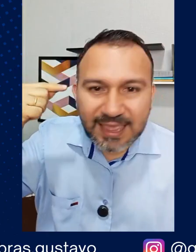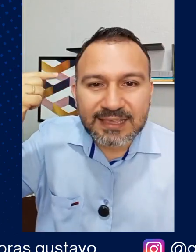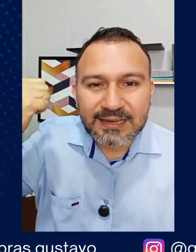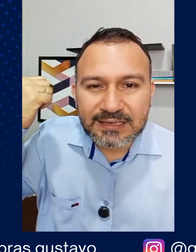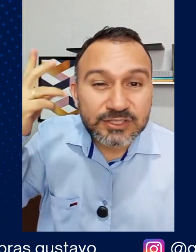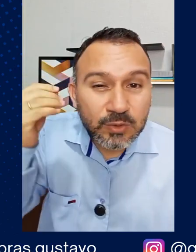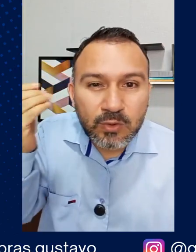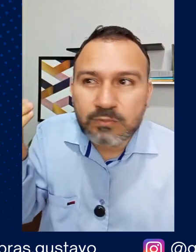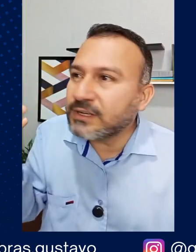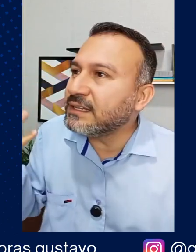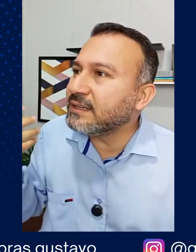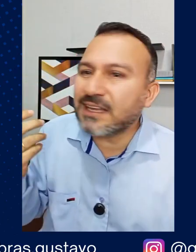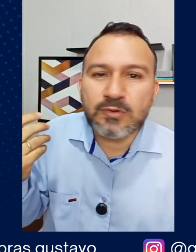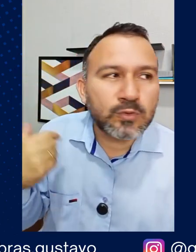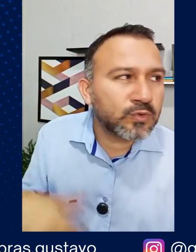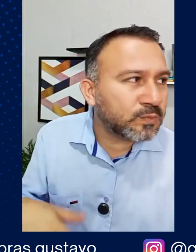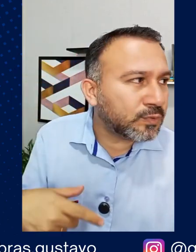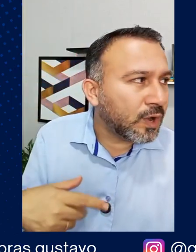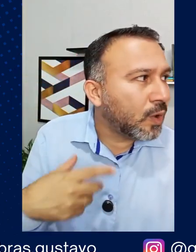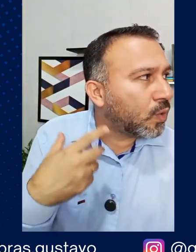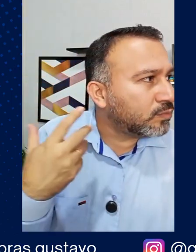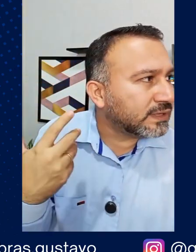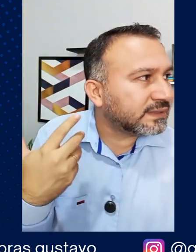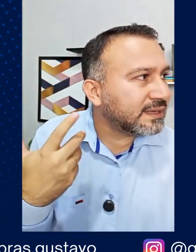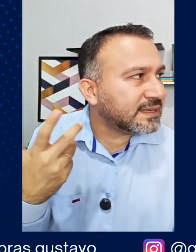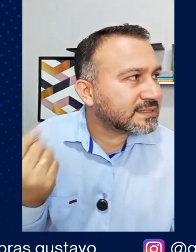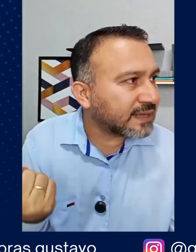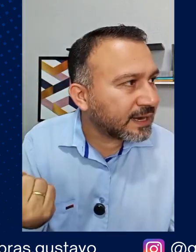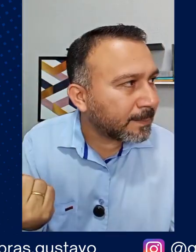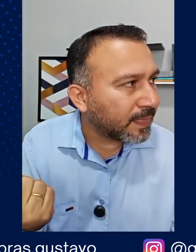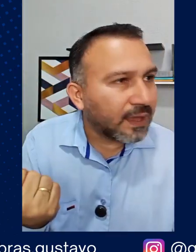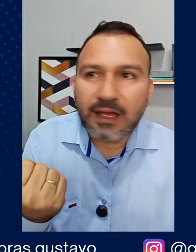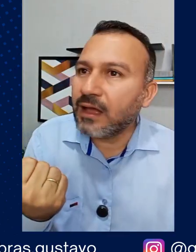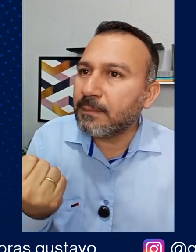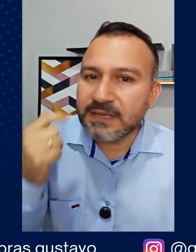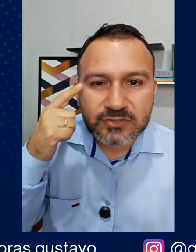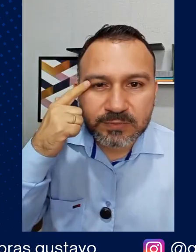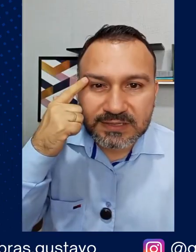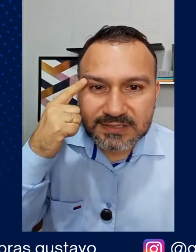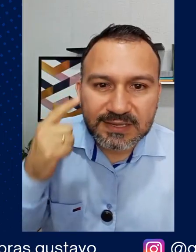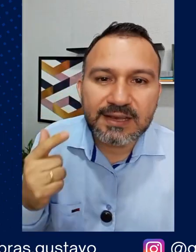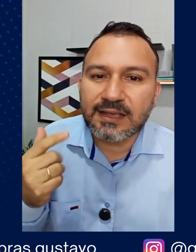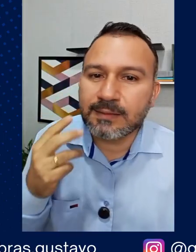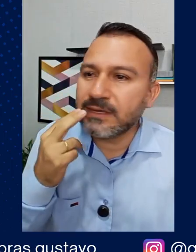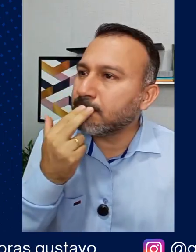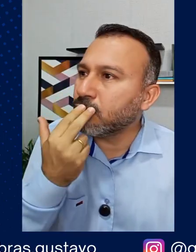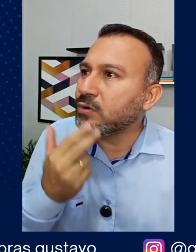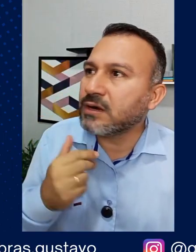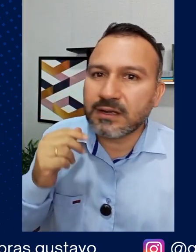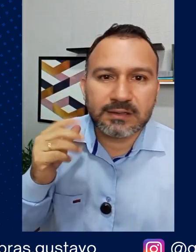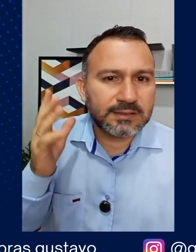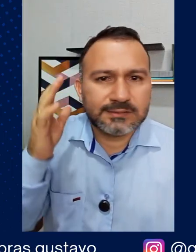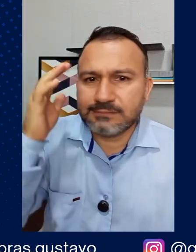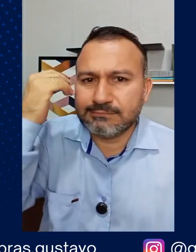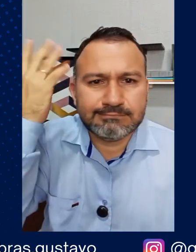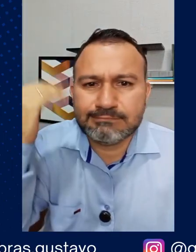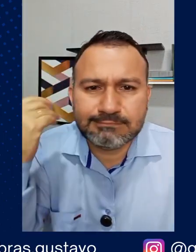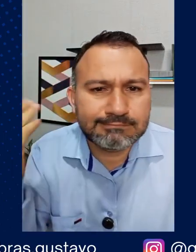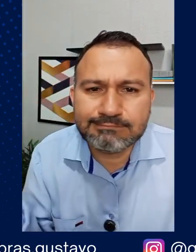pensando em regrinhas de como que tem que estar meu corpo, como que tem que estar a minha sobrancelha, a minha